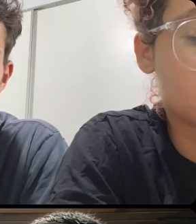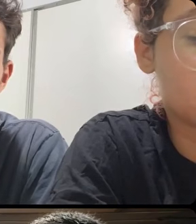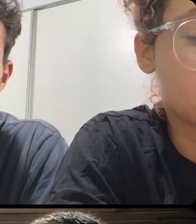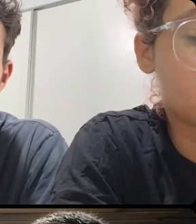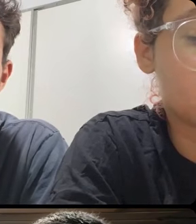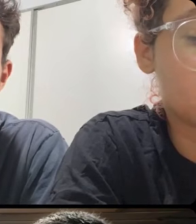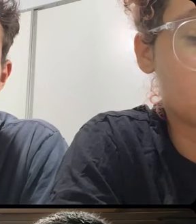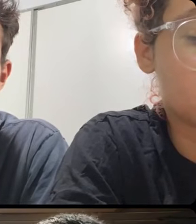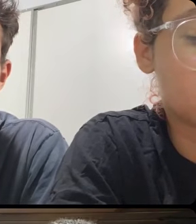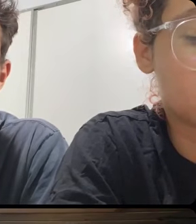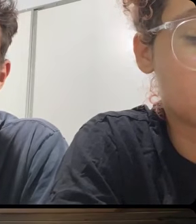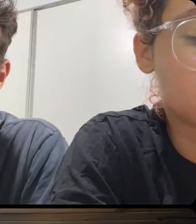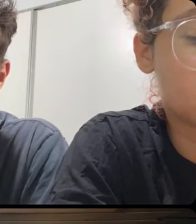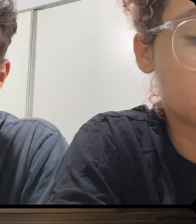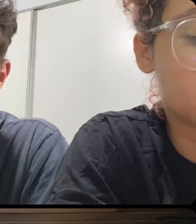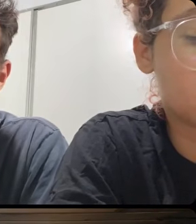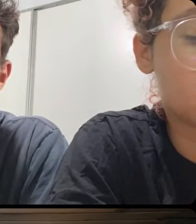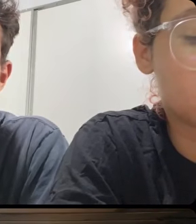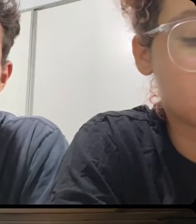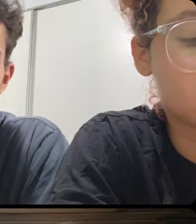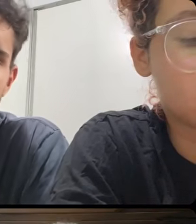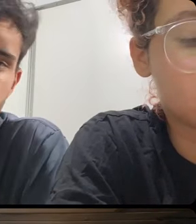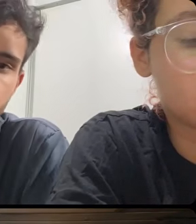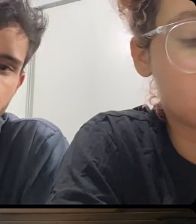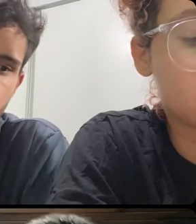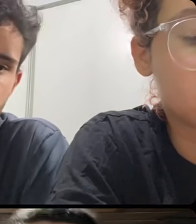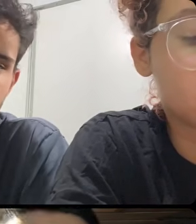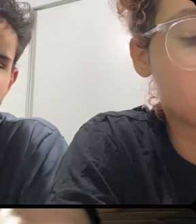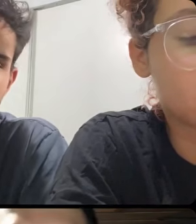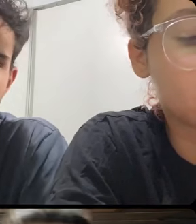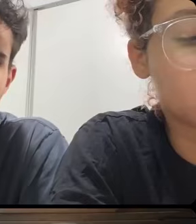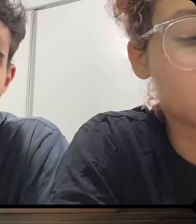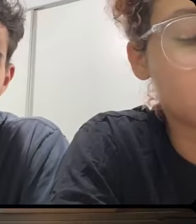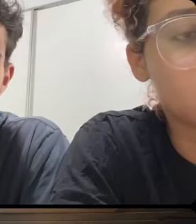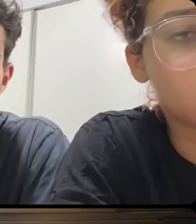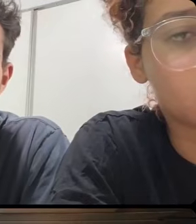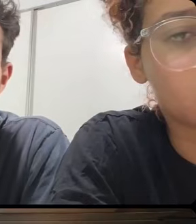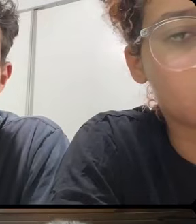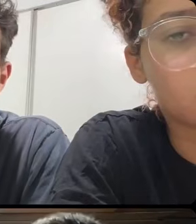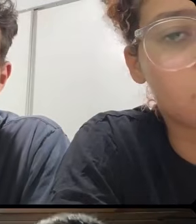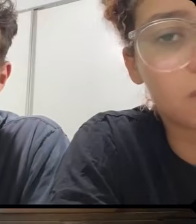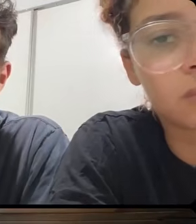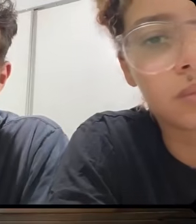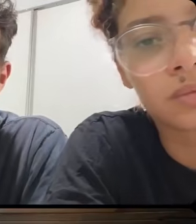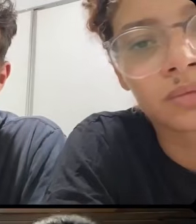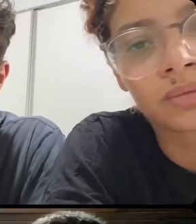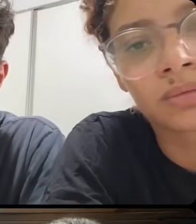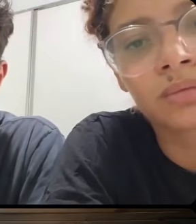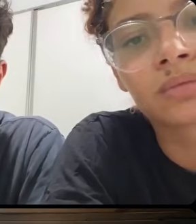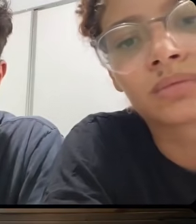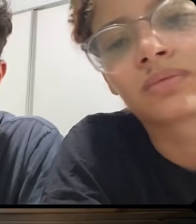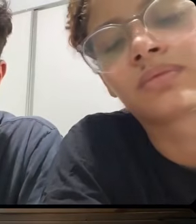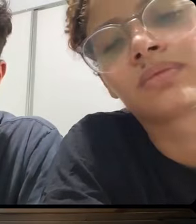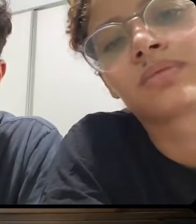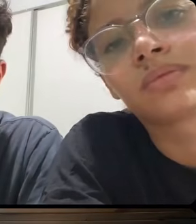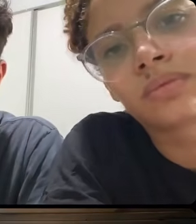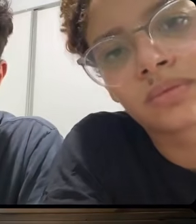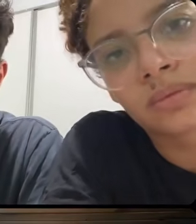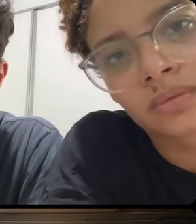só. Eu sei que vocês usam as artes e a criatividade para evangelizar, né?